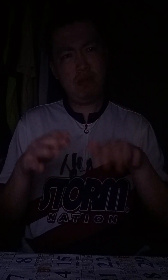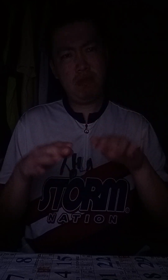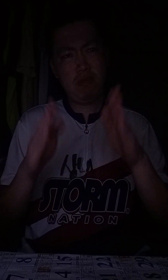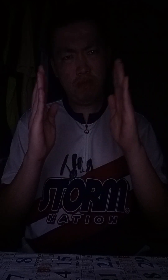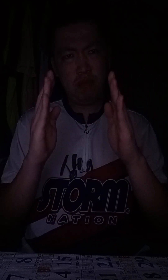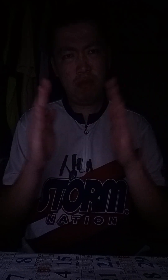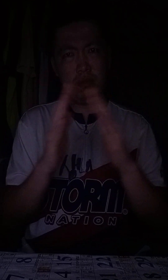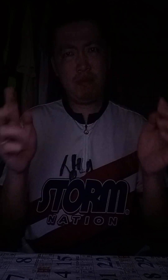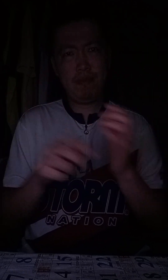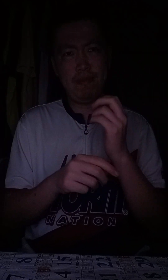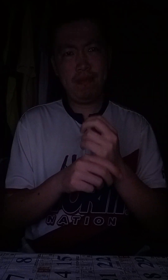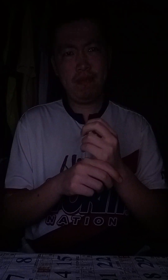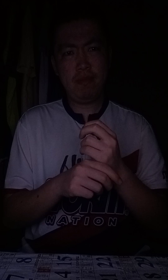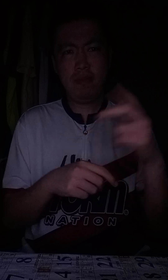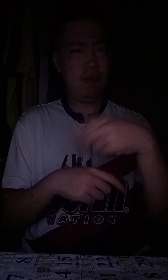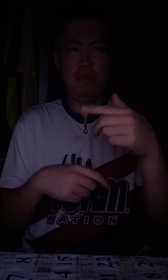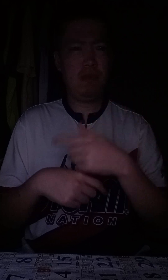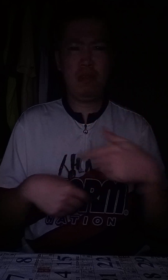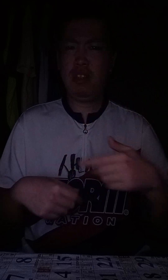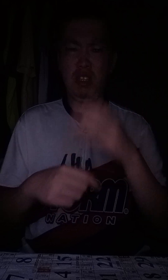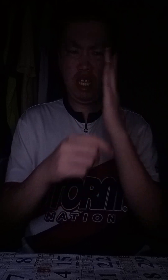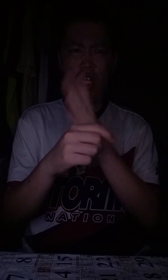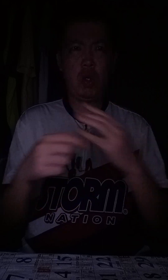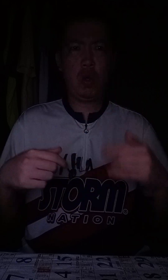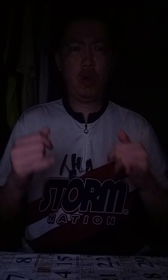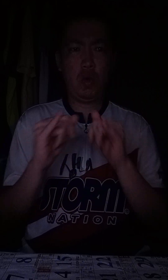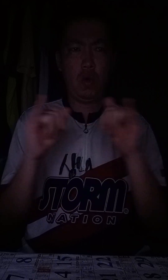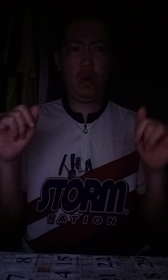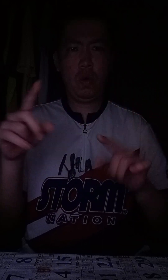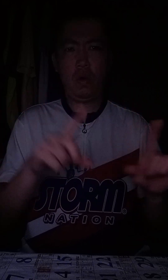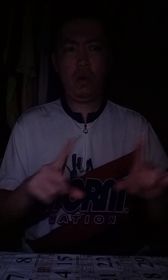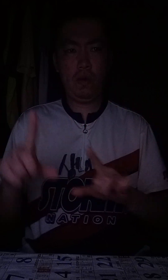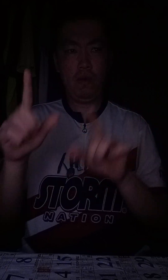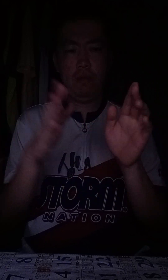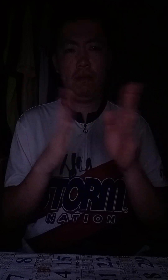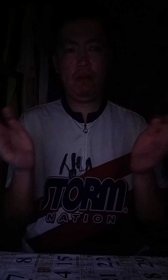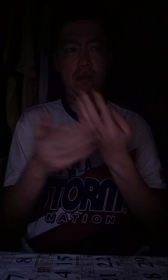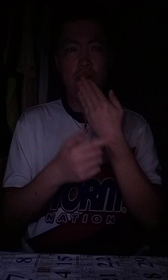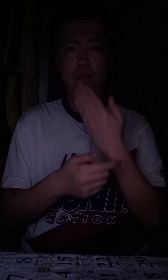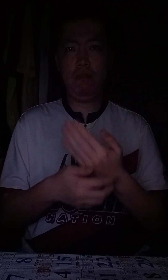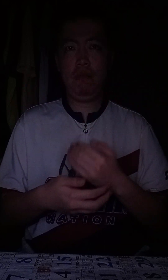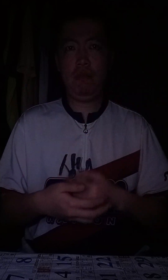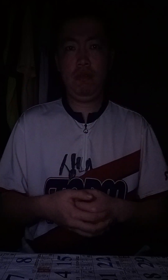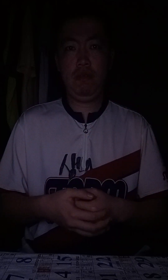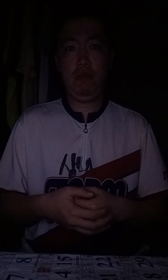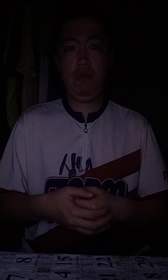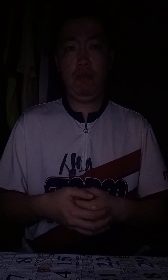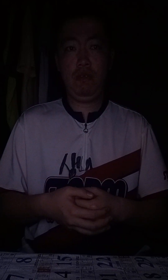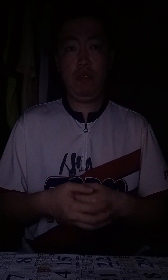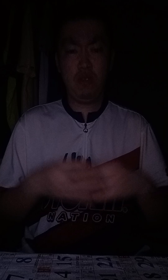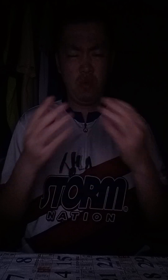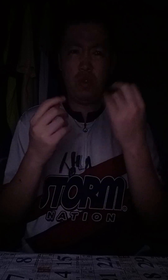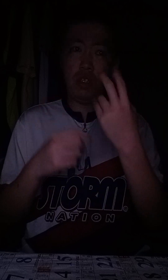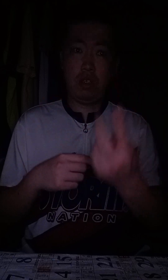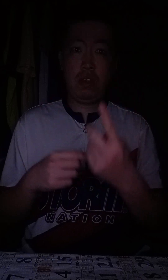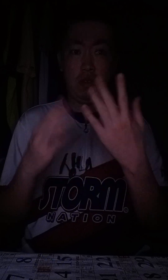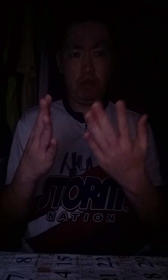멈춰선 승용차를 미처 발견하지 못했다고 진술한 것으로 전해졌습니다. 오늘 새벽 1시 10분쯤